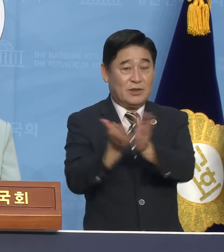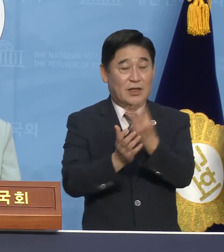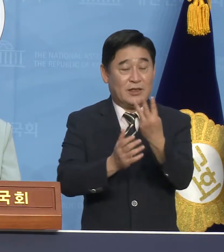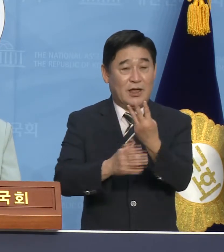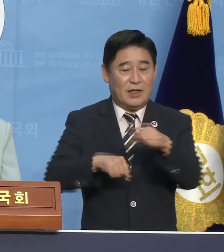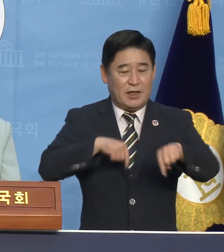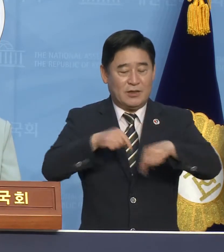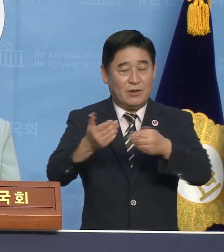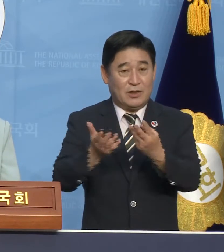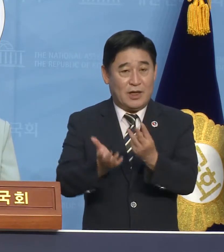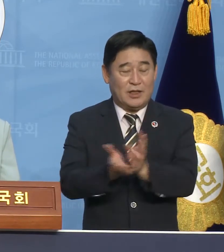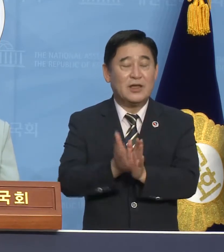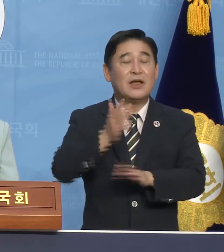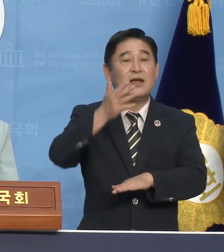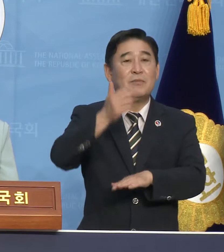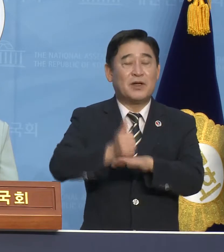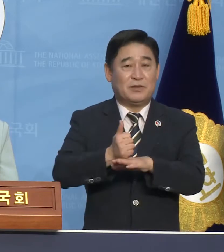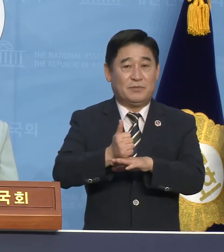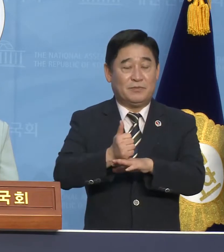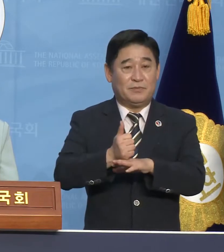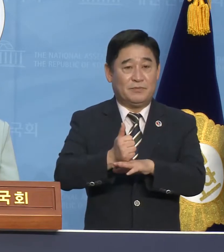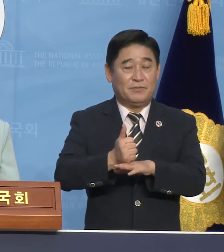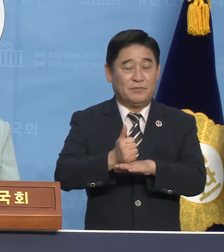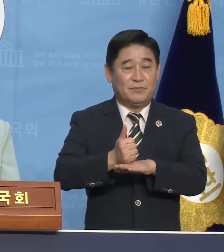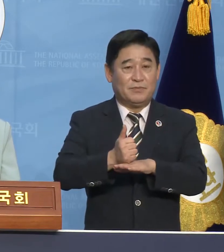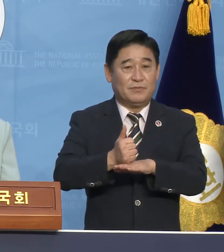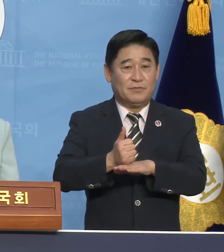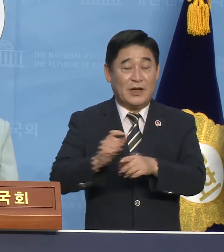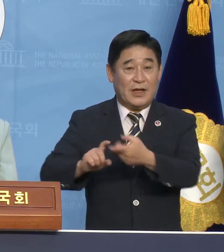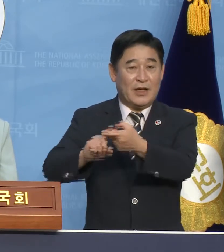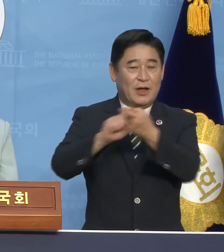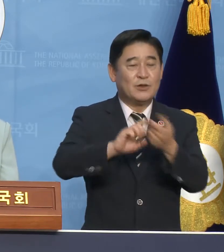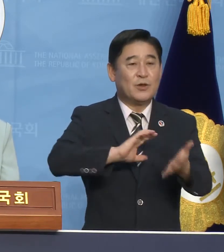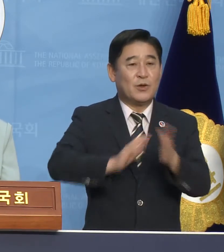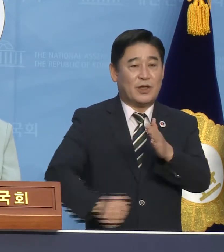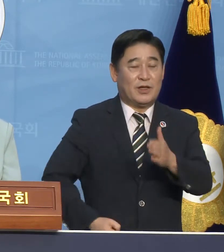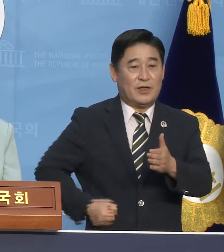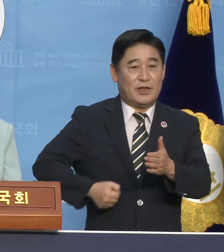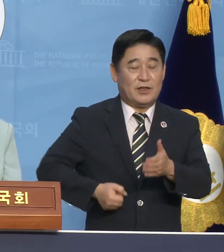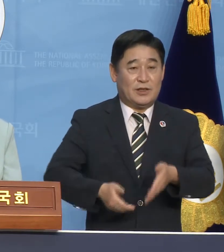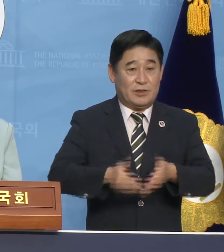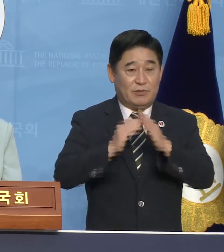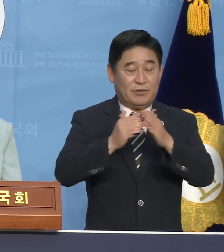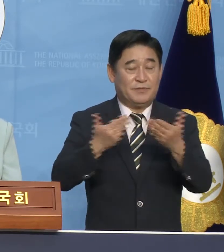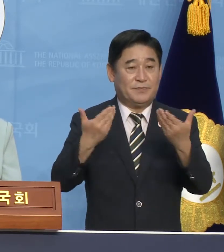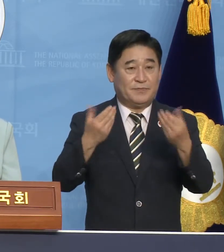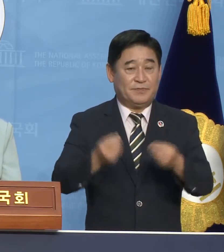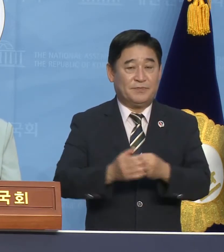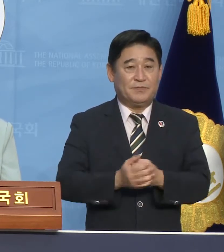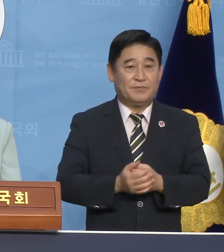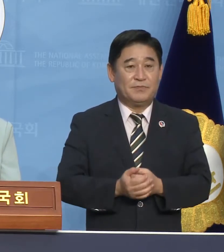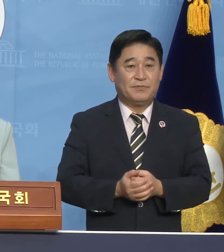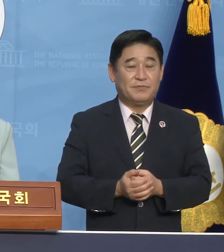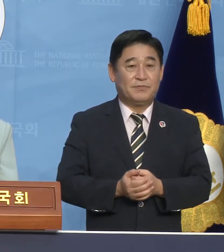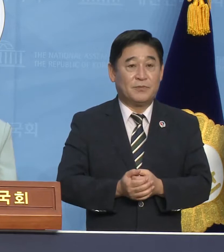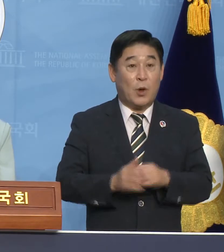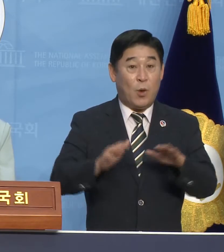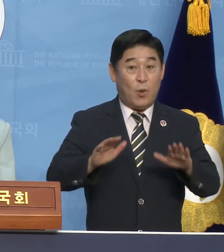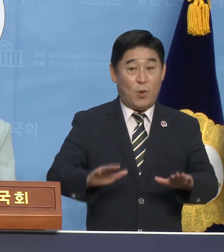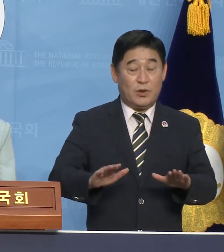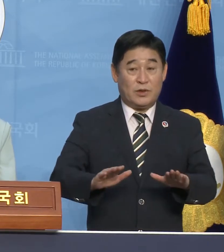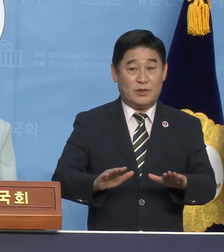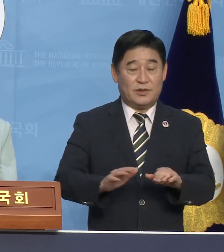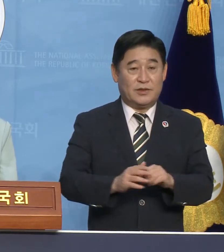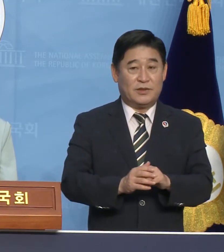개 정당이 최종적으로 연석회의 결성을 추진하게 되었습니다. 네, 오늘